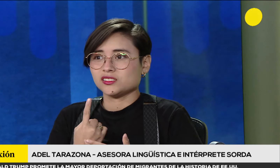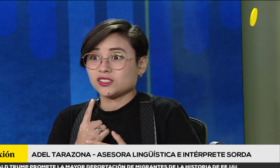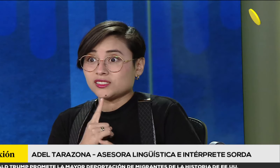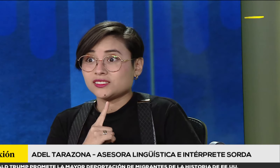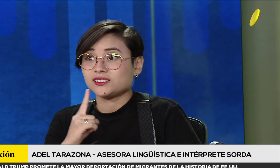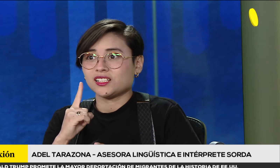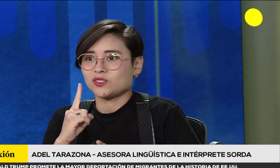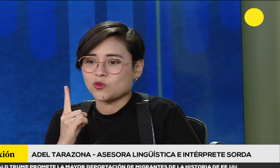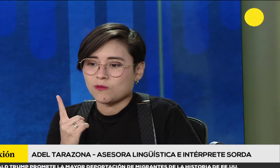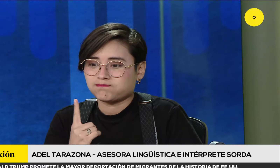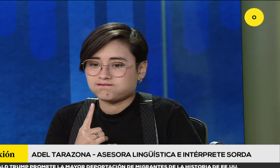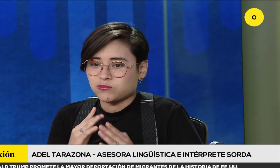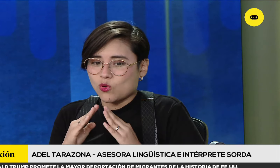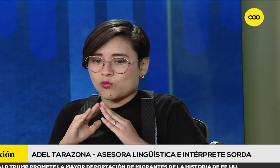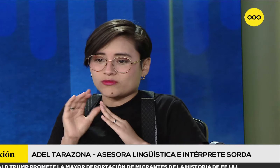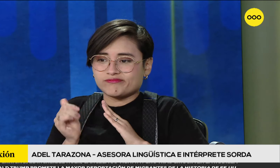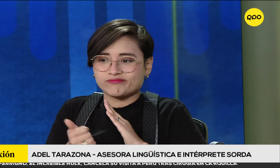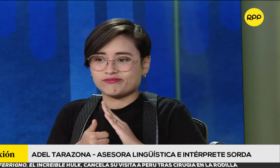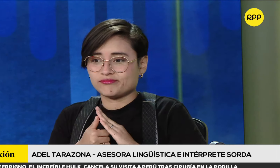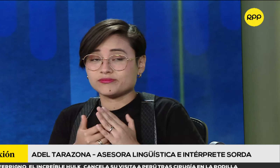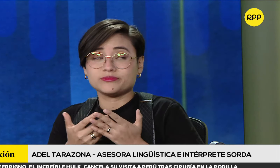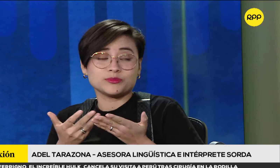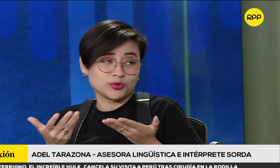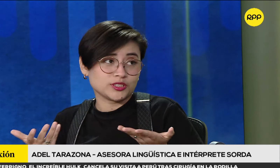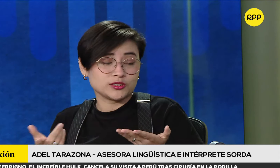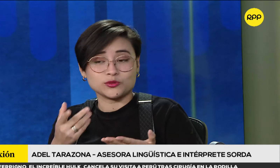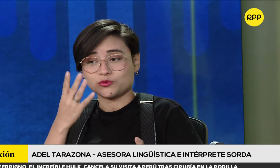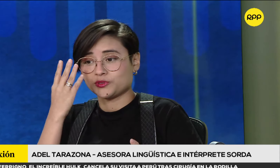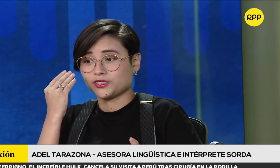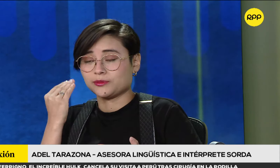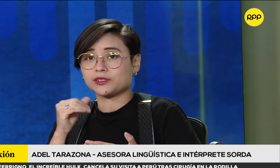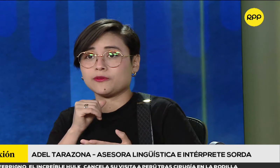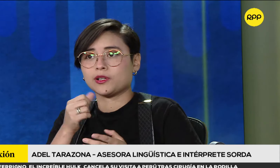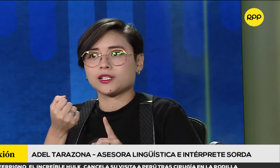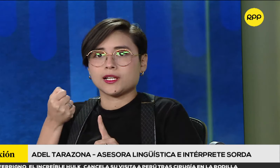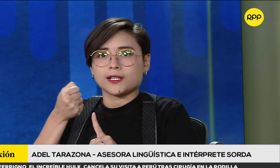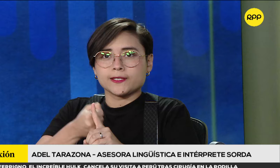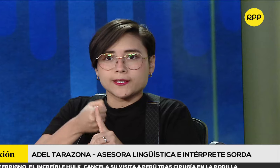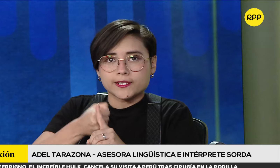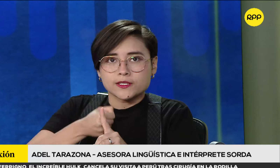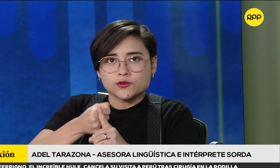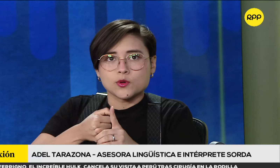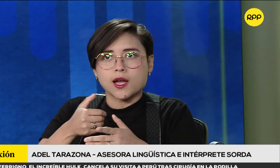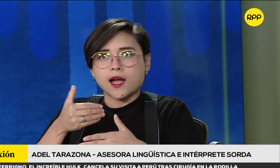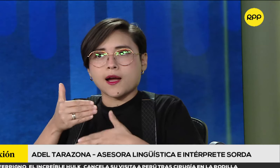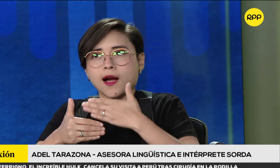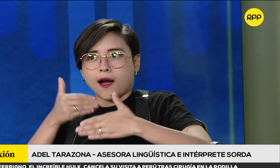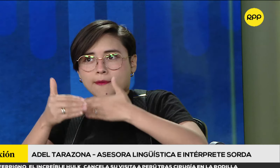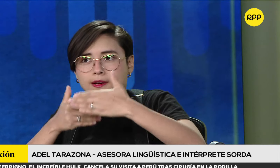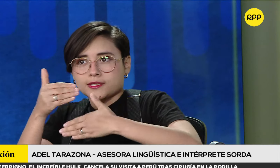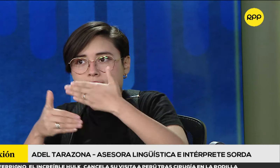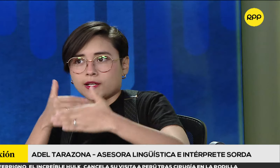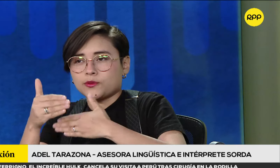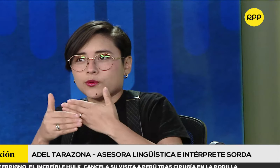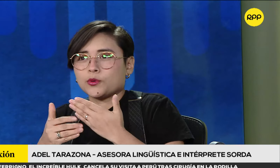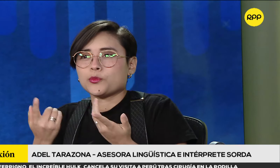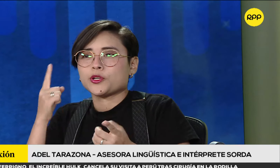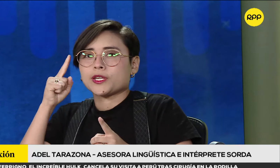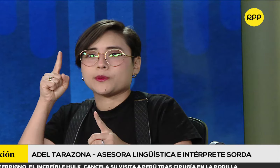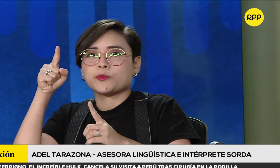sorda no tiene accesibilidad y muchos de ellos pues se quedan en sus casas. Como te decía, es una lucha constante que esperamos